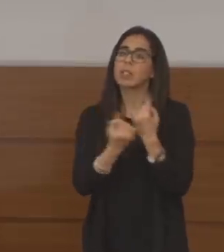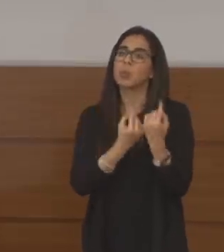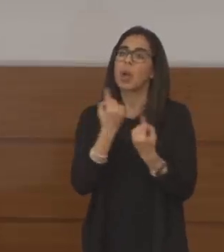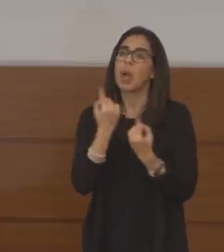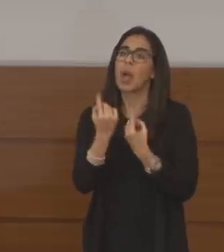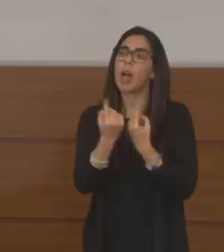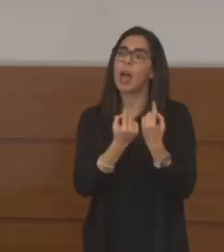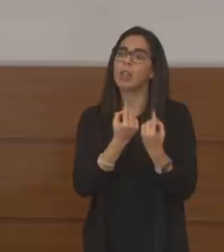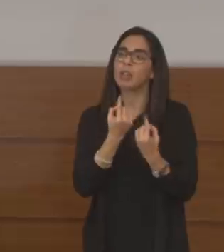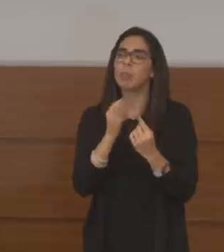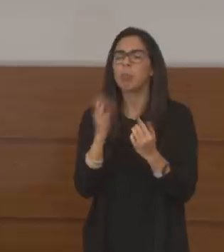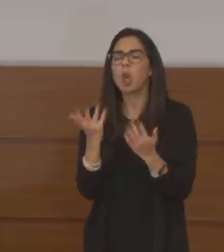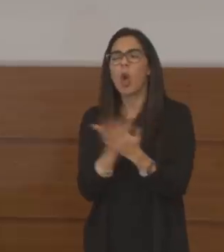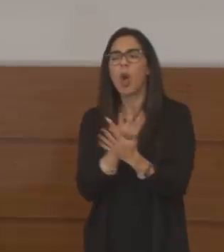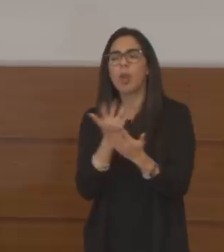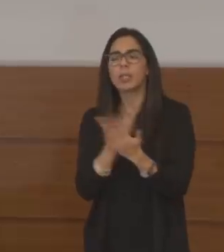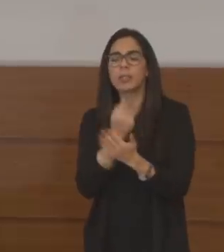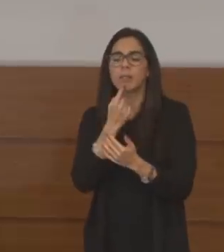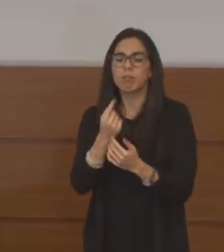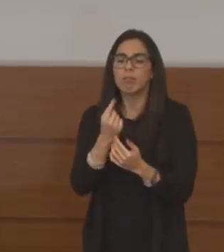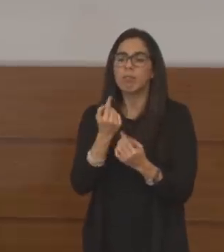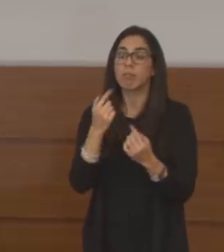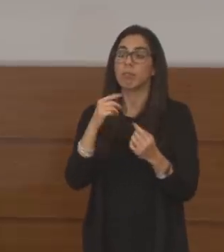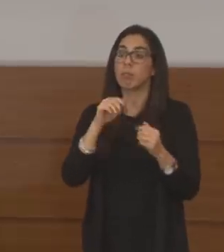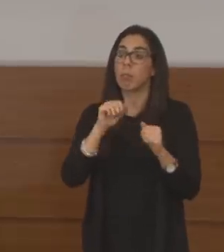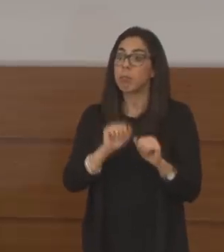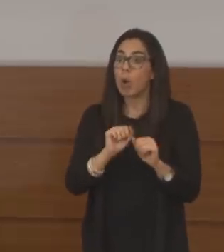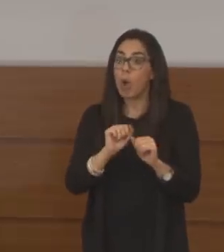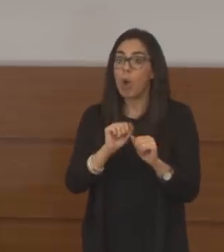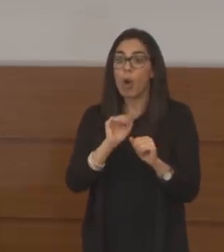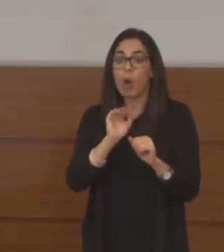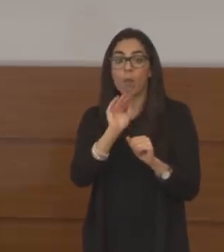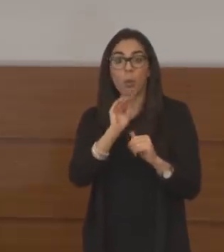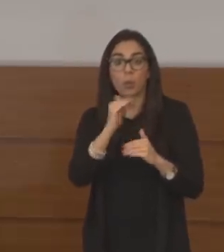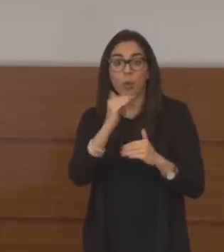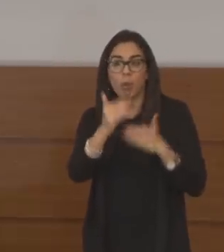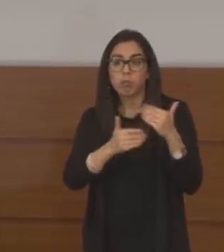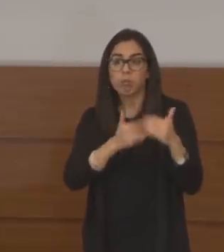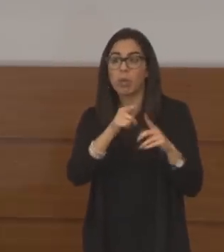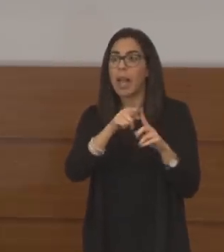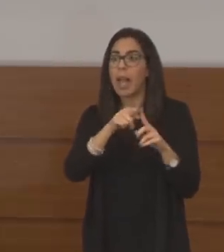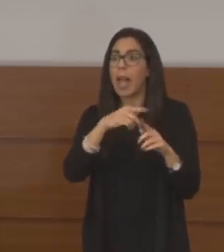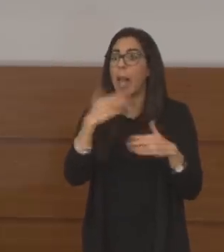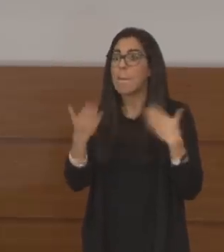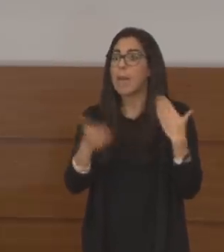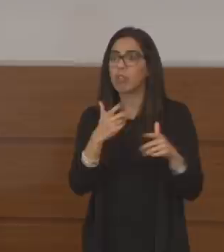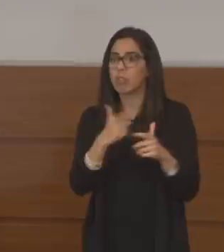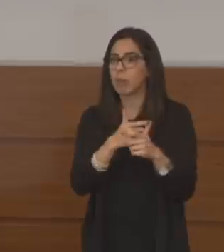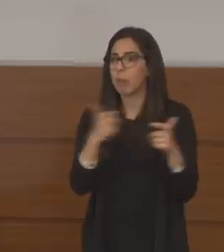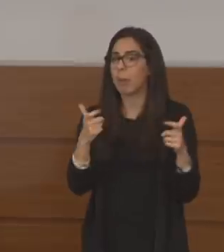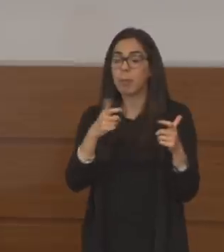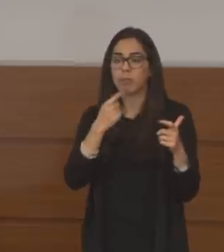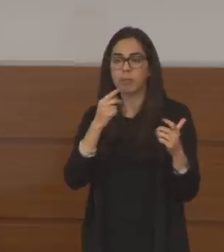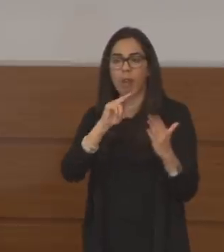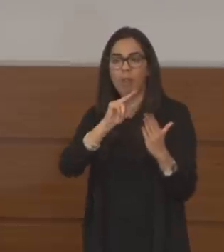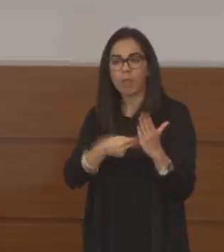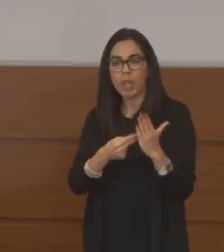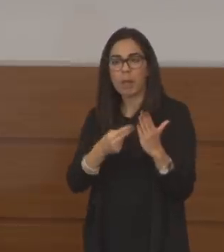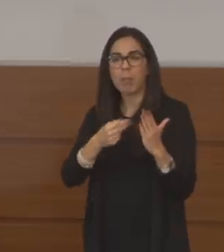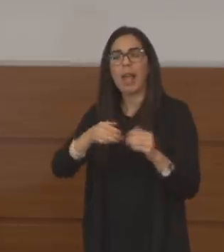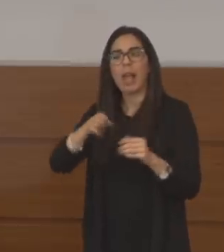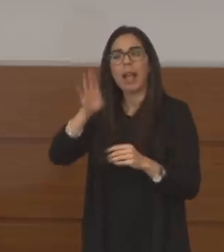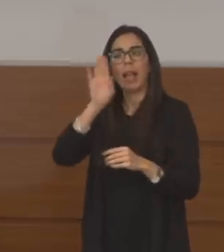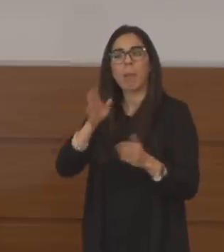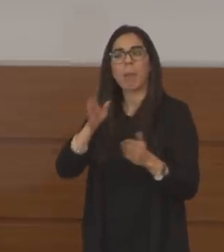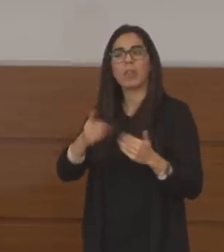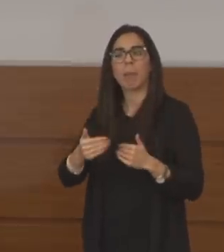notizie che prevedevano scenari di evoluzione dell'emergenza a firma del capo dipartimento che